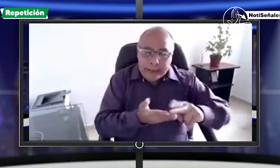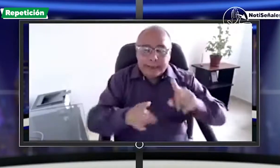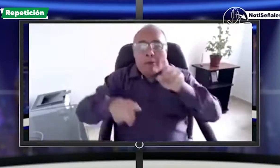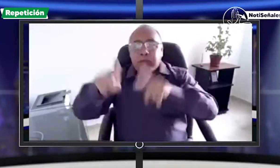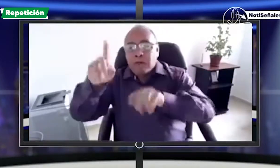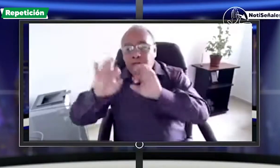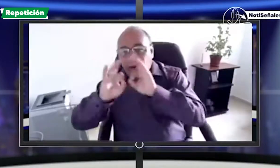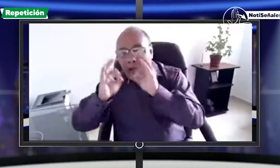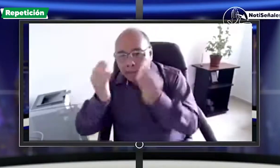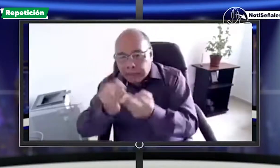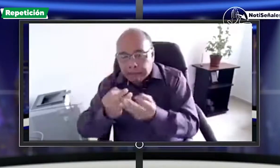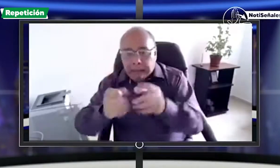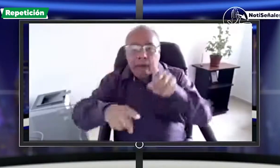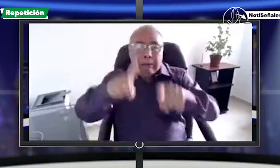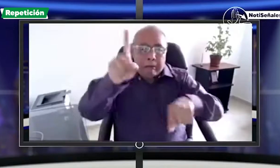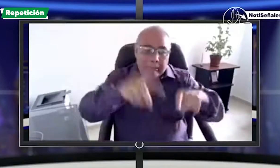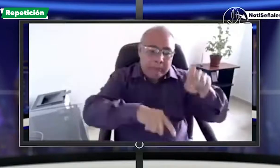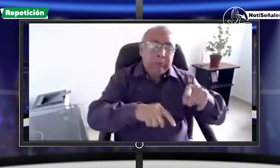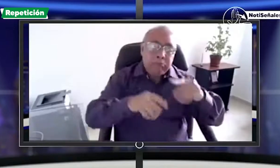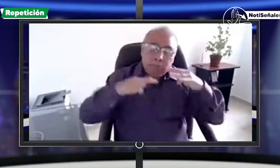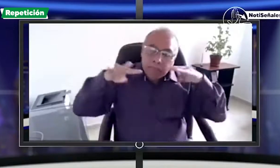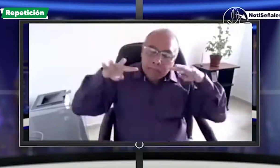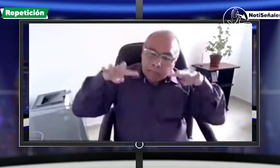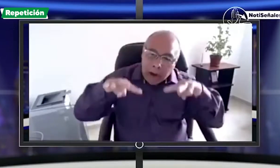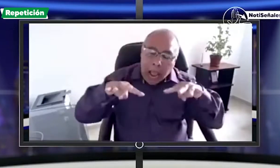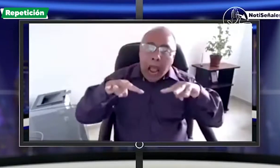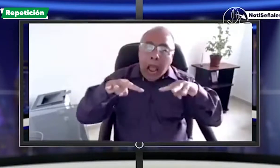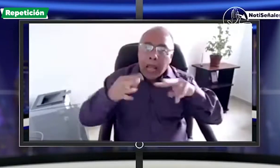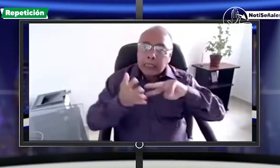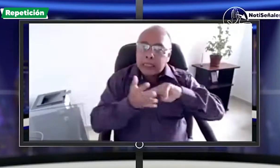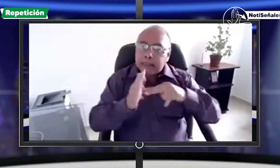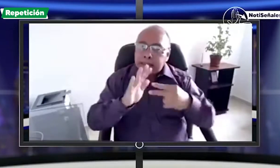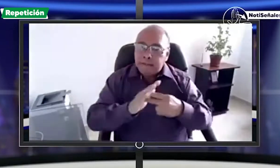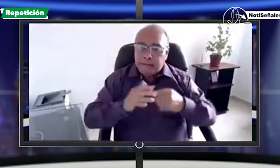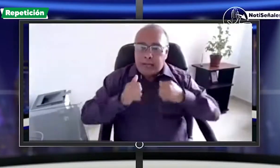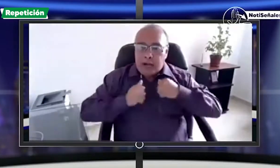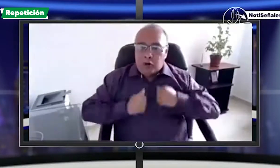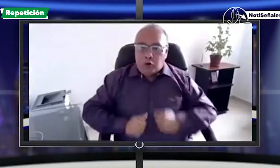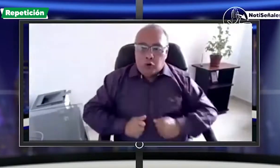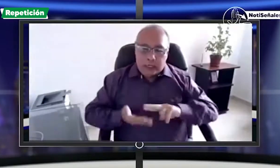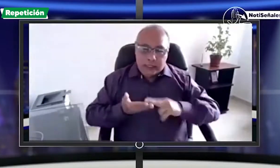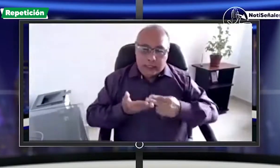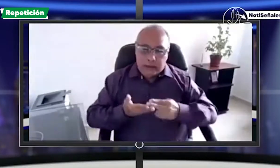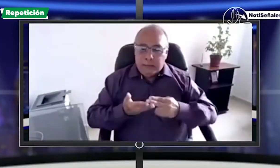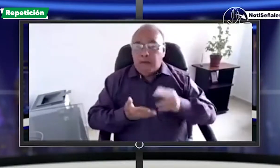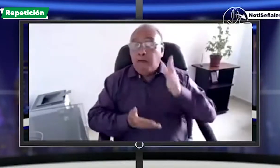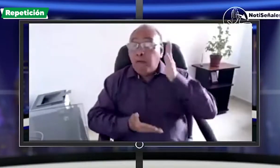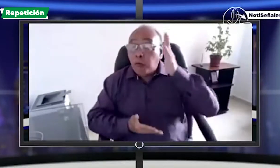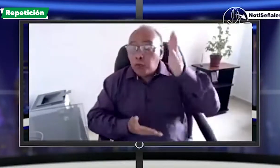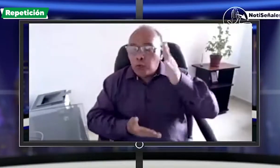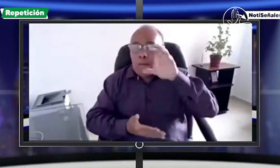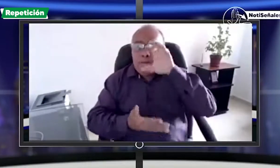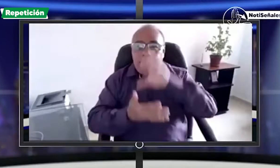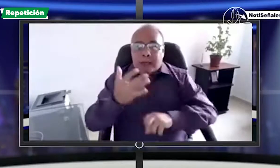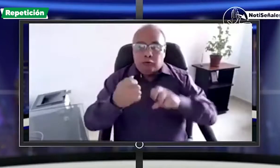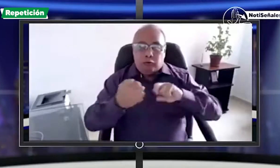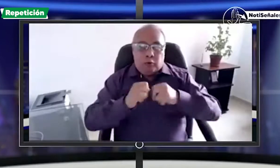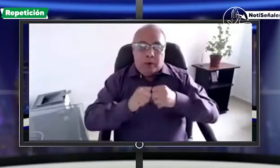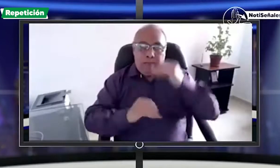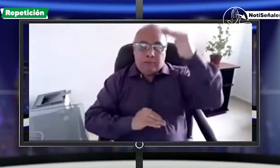simplemente como información que va para la comunidad sorda, sino también para los intérpretes, las familias y otras